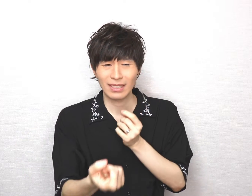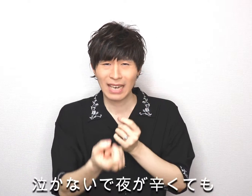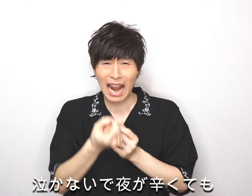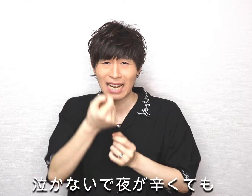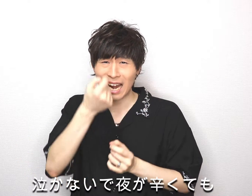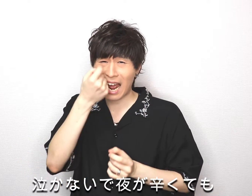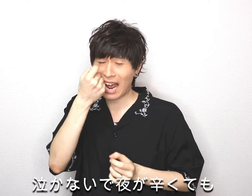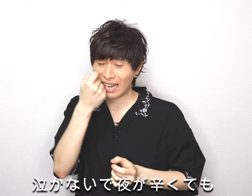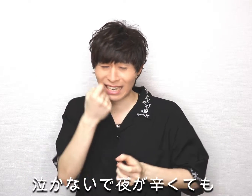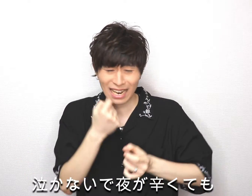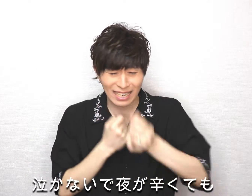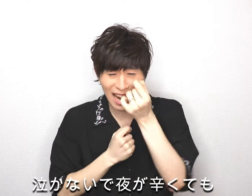泣か